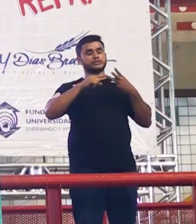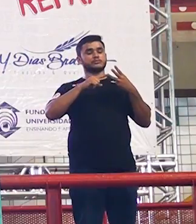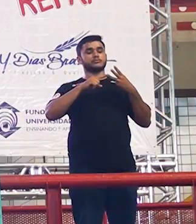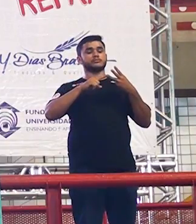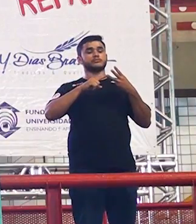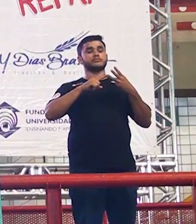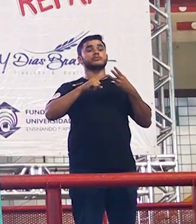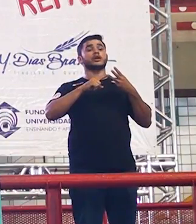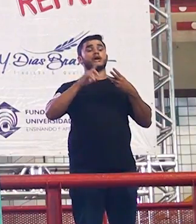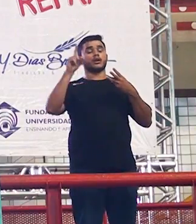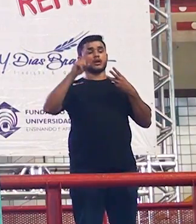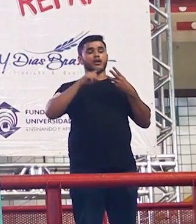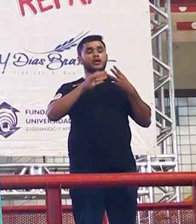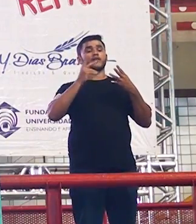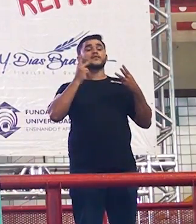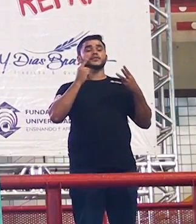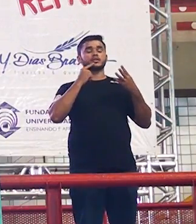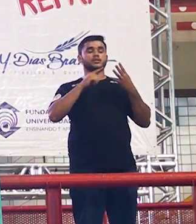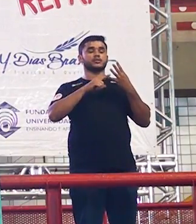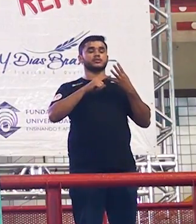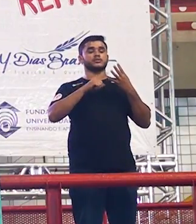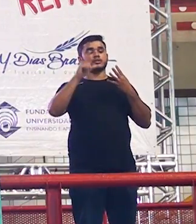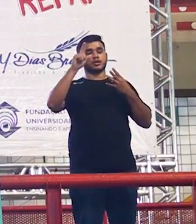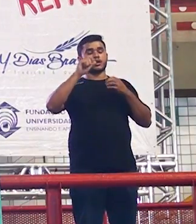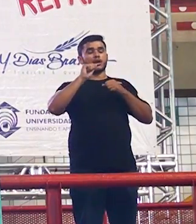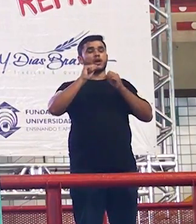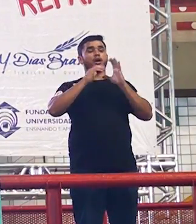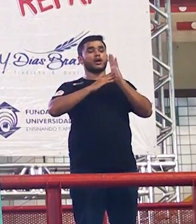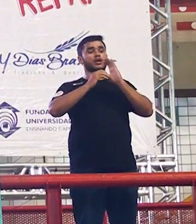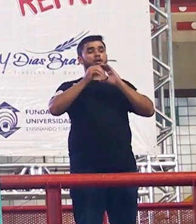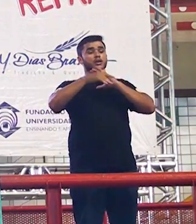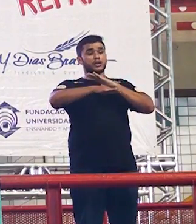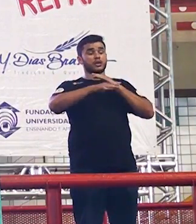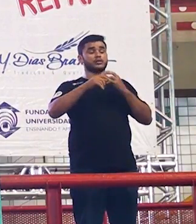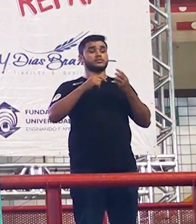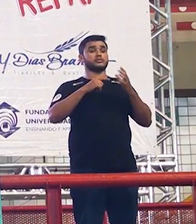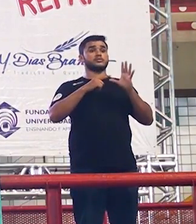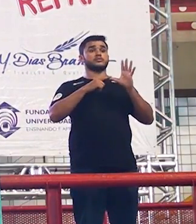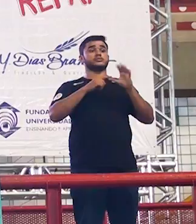Amarante, Fortaleza, Aquiraz, Beberibe, Aracati e Capuí.